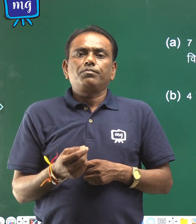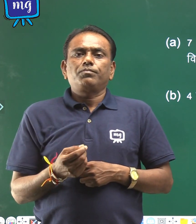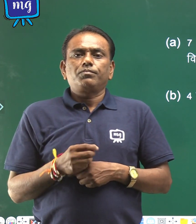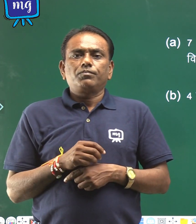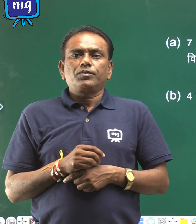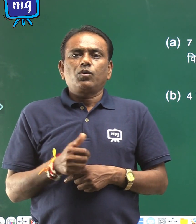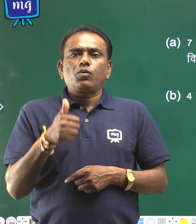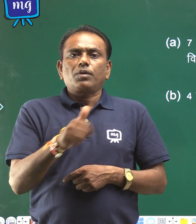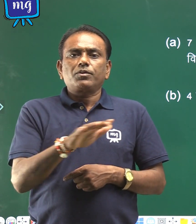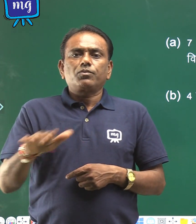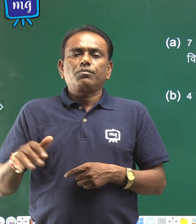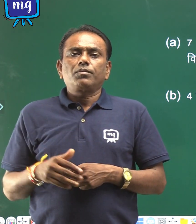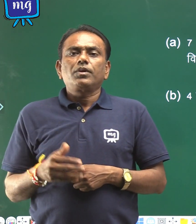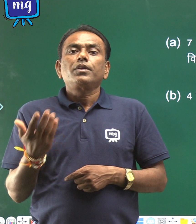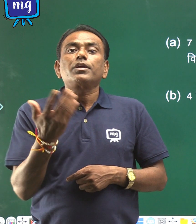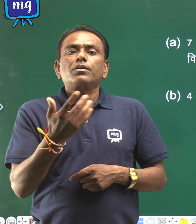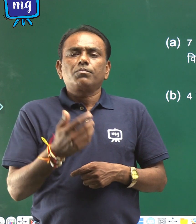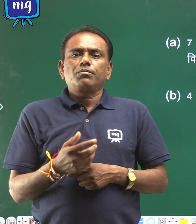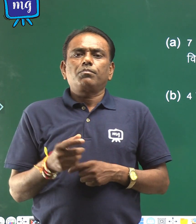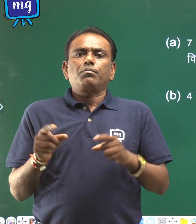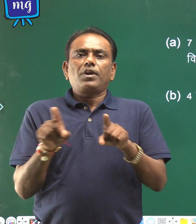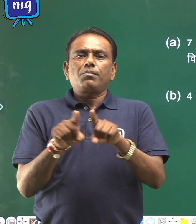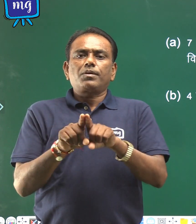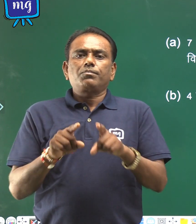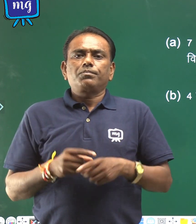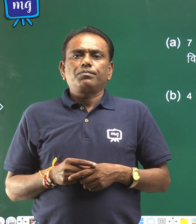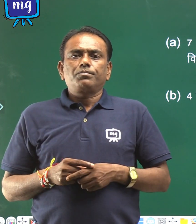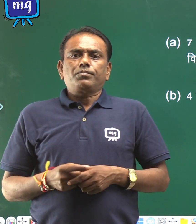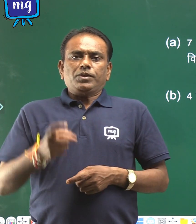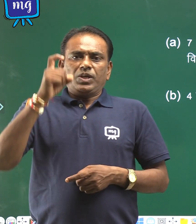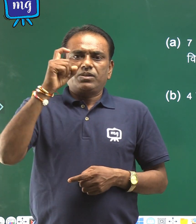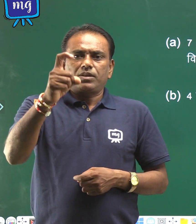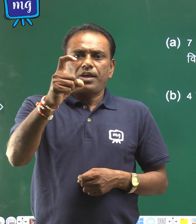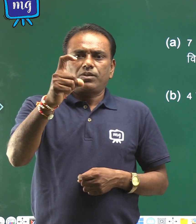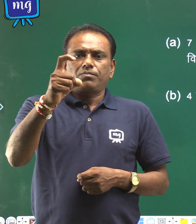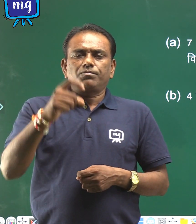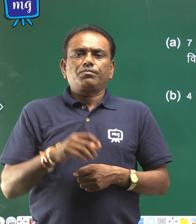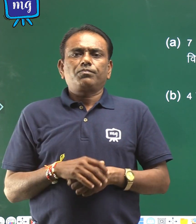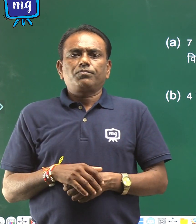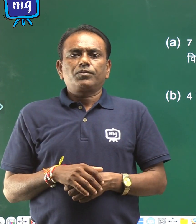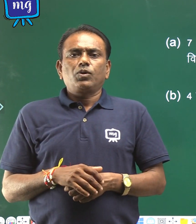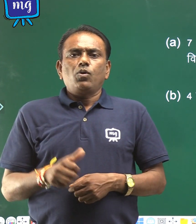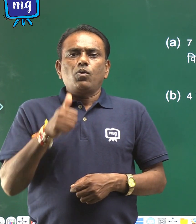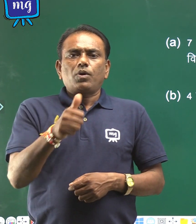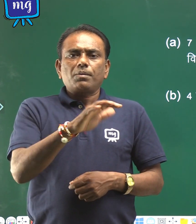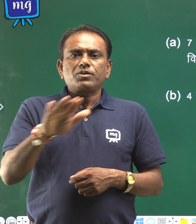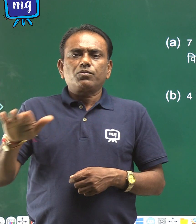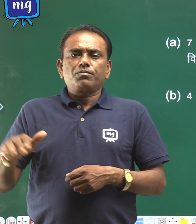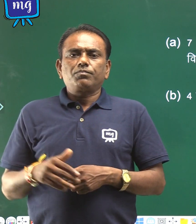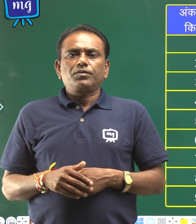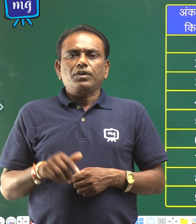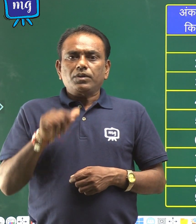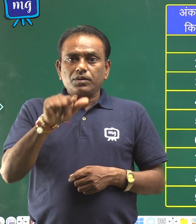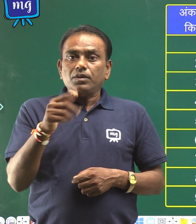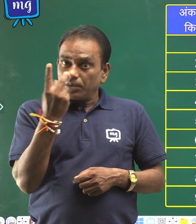ठीक है बच्चों, तो कितनी है? बराबर 7। ठीक है बच्चों, किस